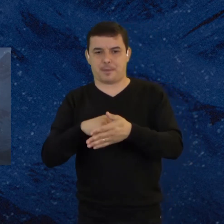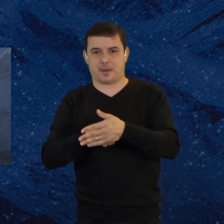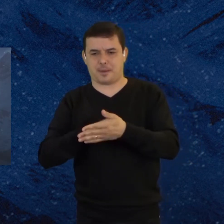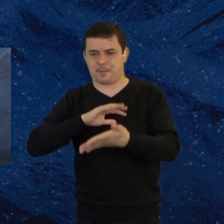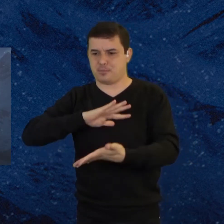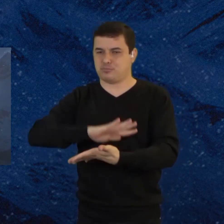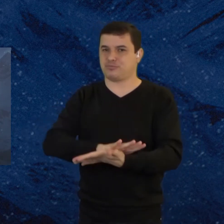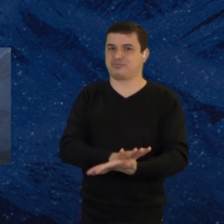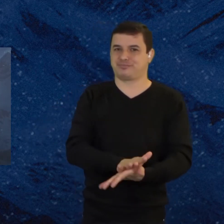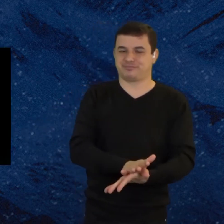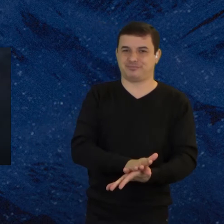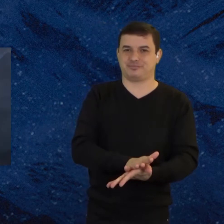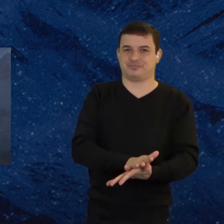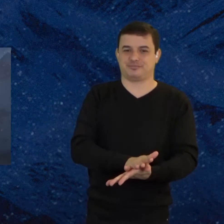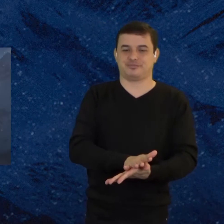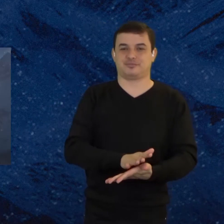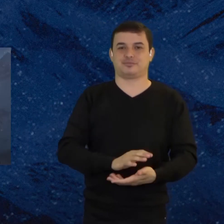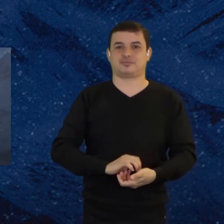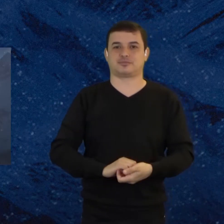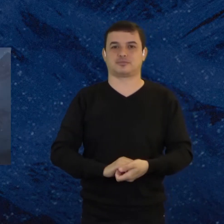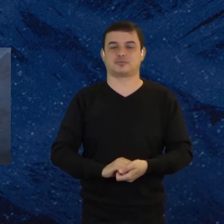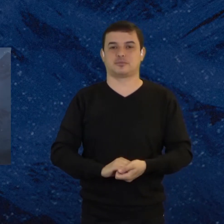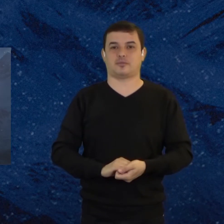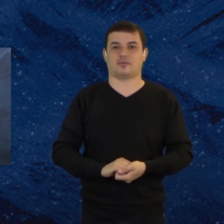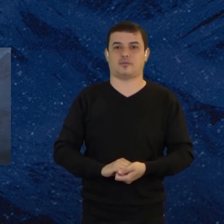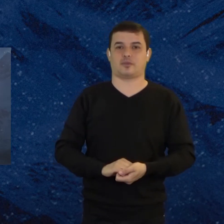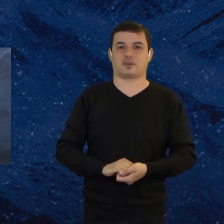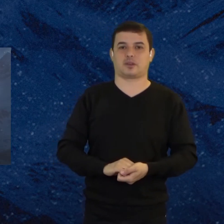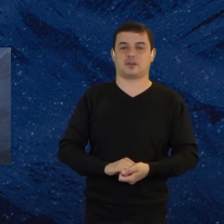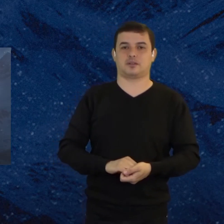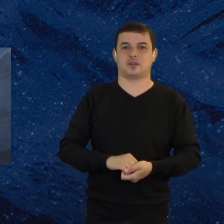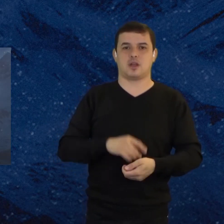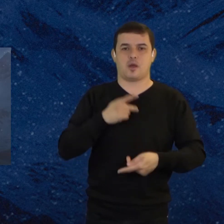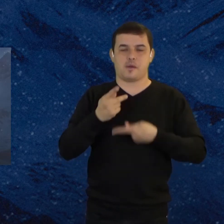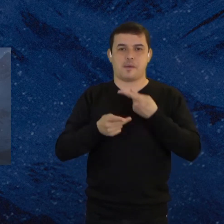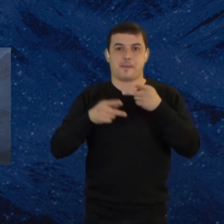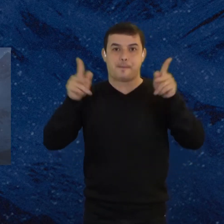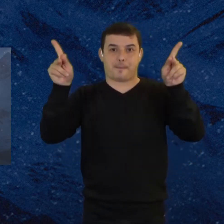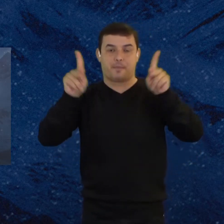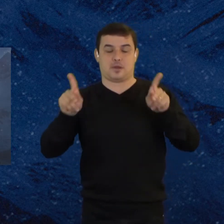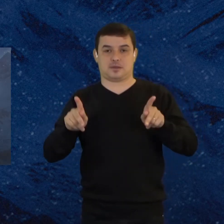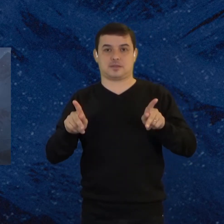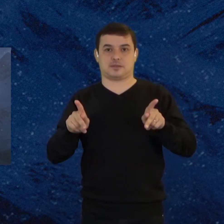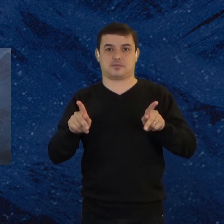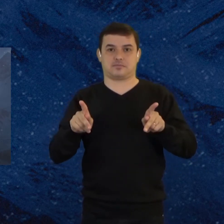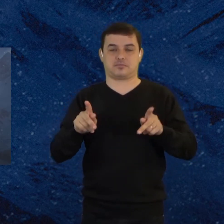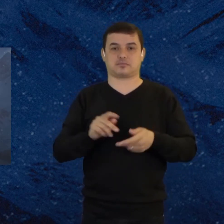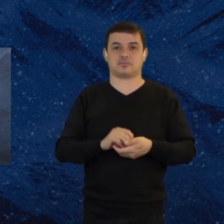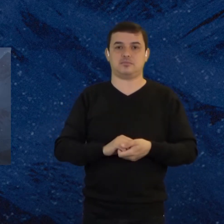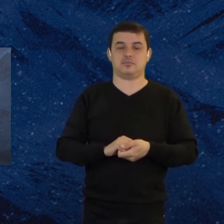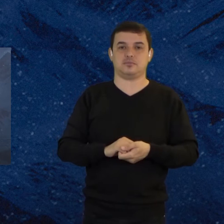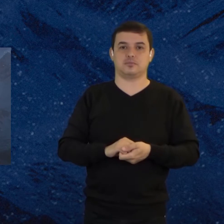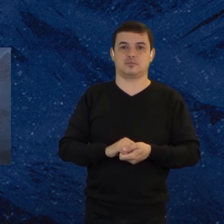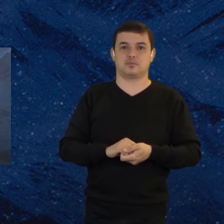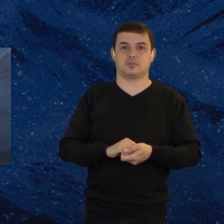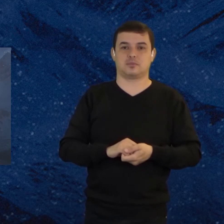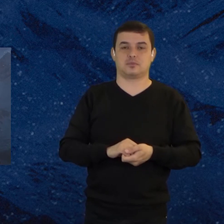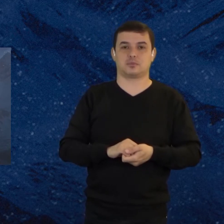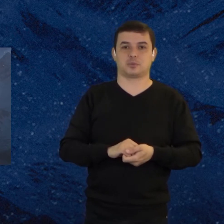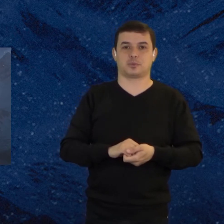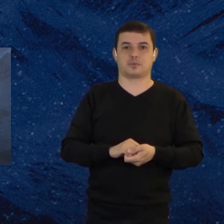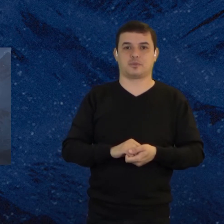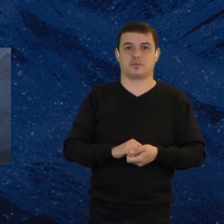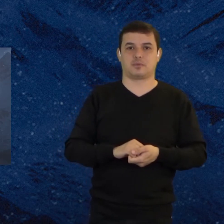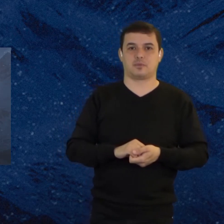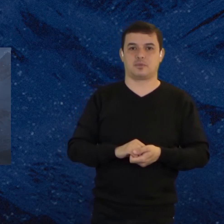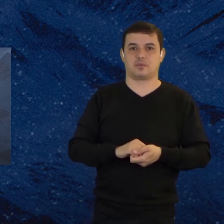rei, não é? Que tem 20 mil homens. Então ele fez uma proposta de paz. Olha só, o menor